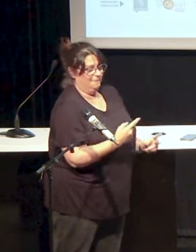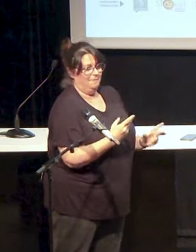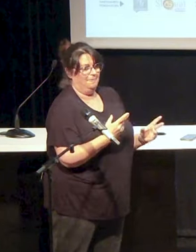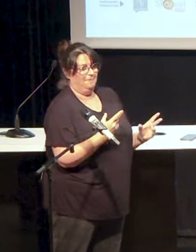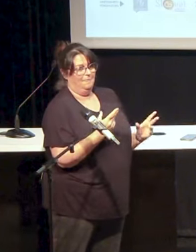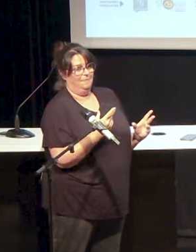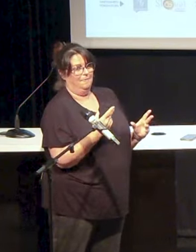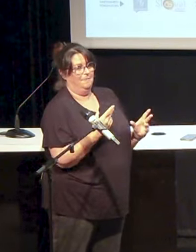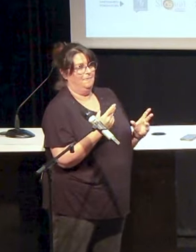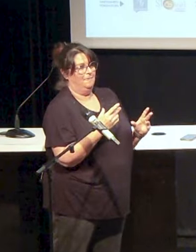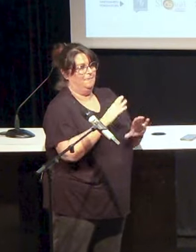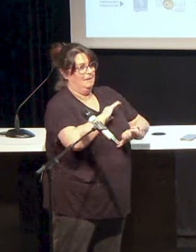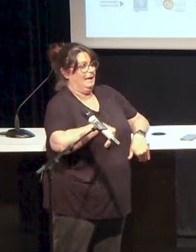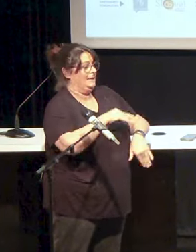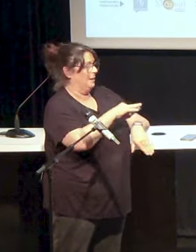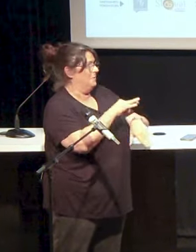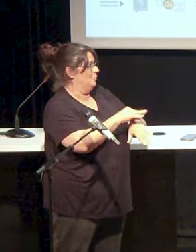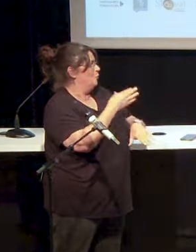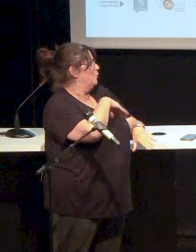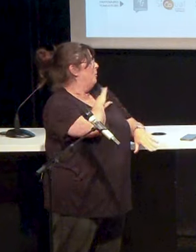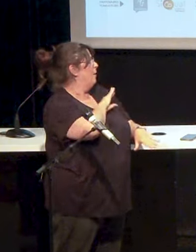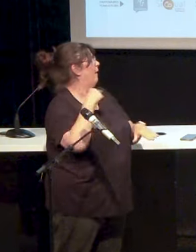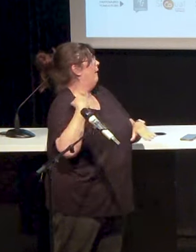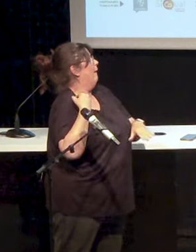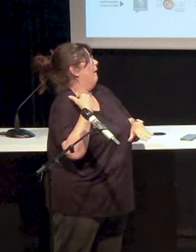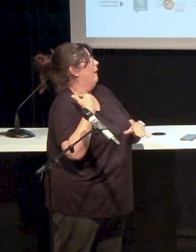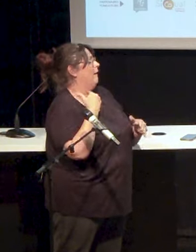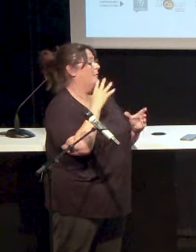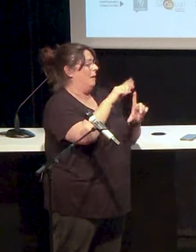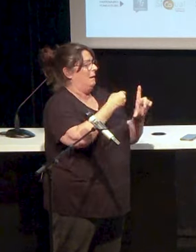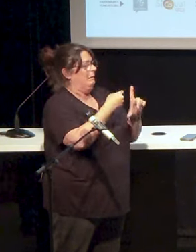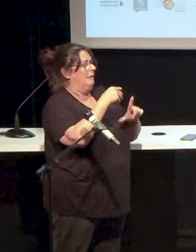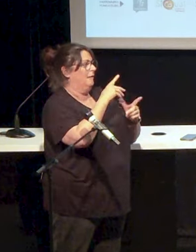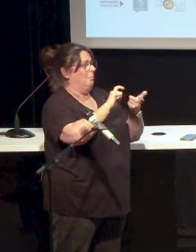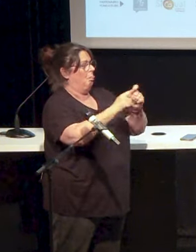qui est arrivé un petit peu à la dernière minute à cause de tout petits soucis d'emploi du temps.